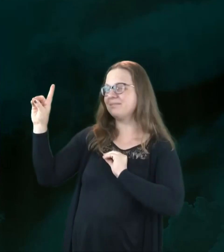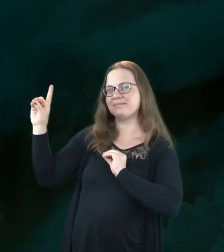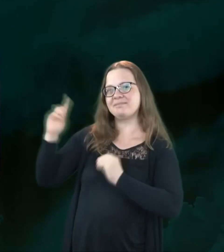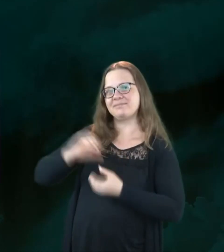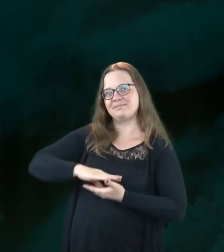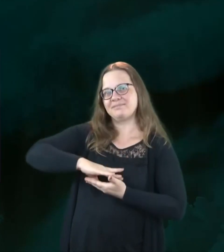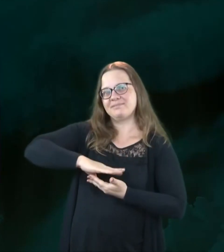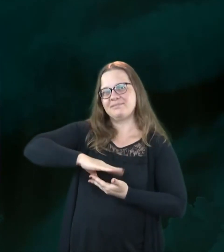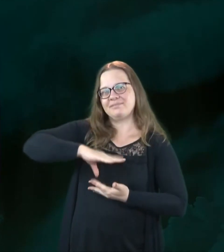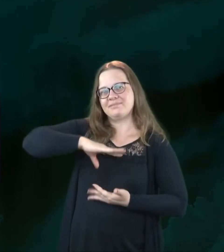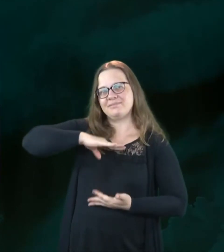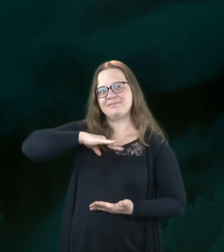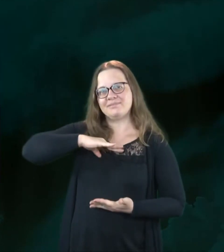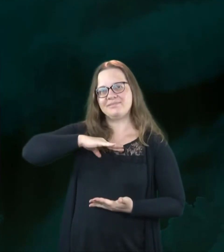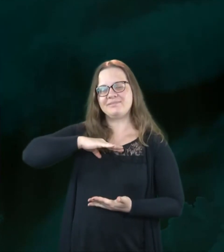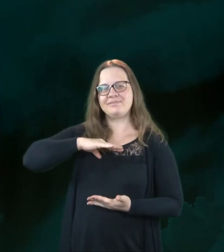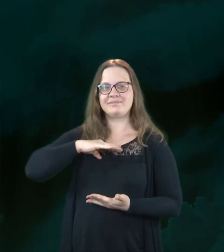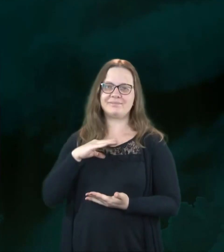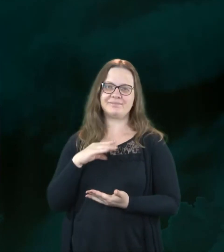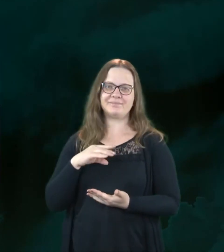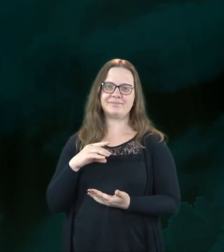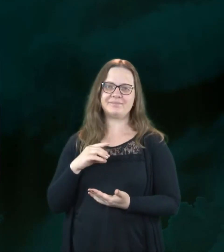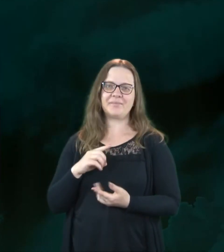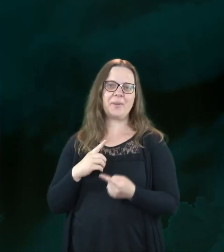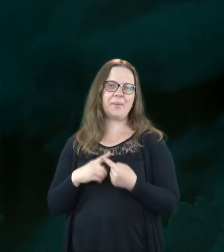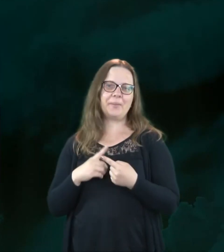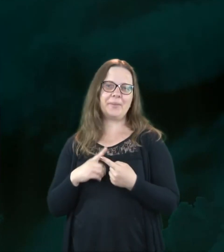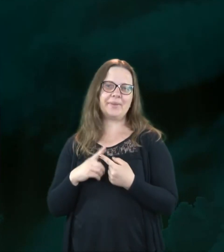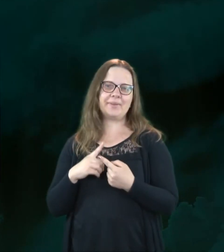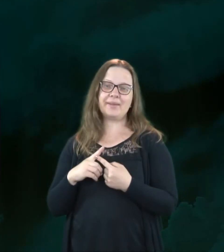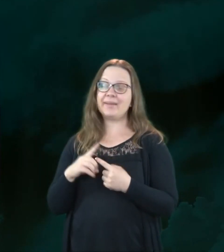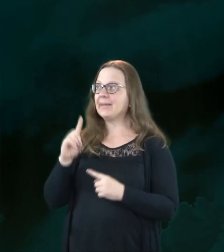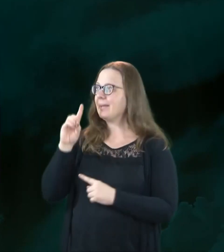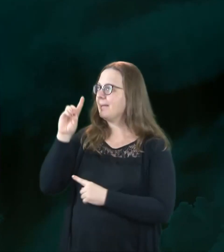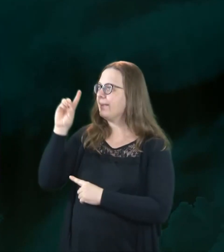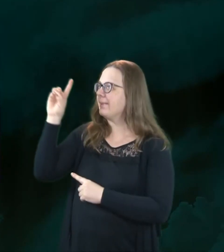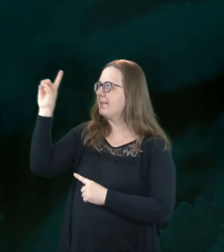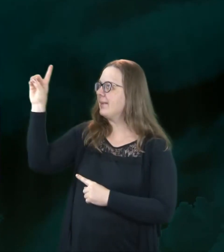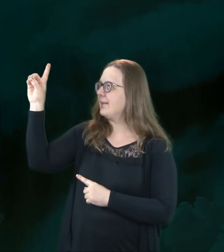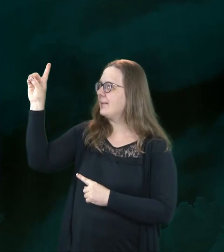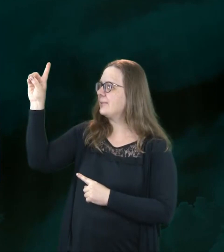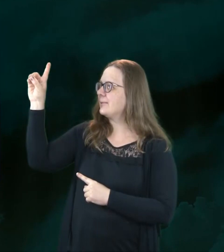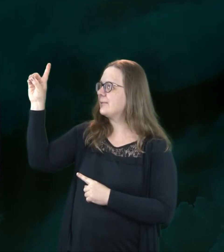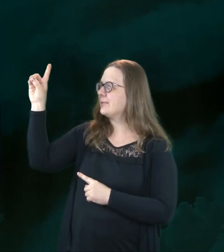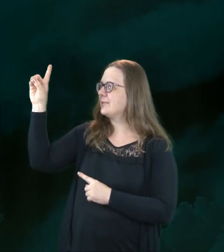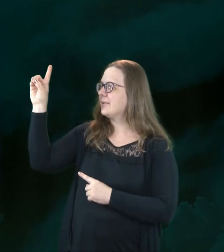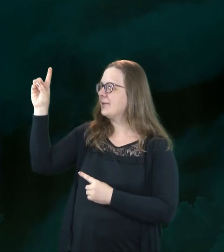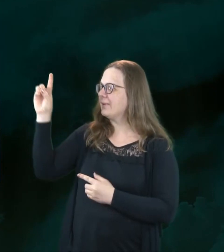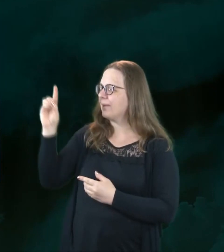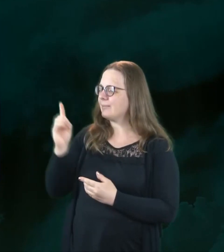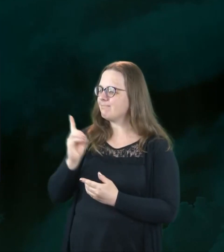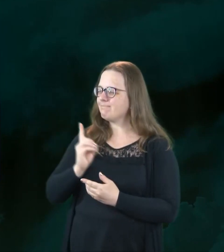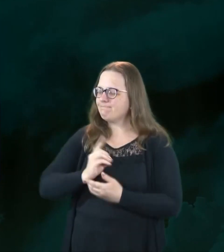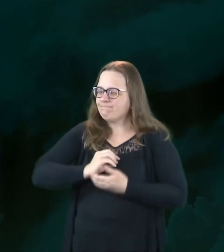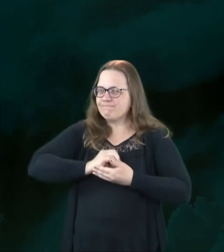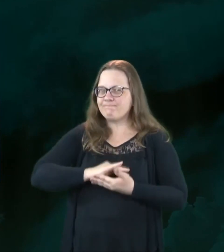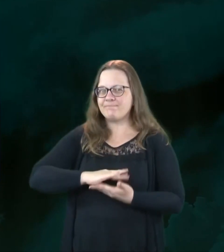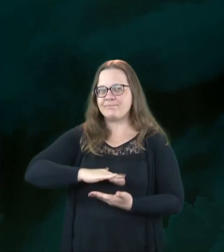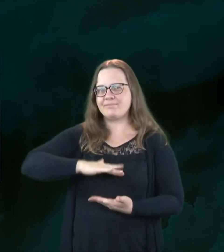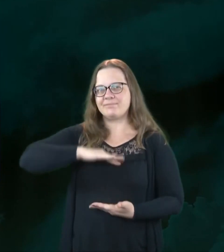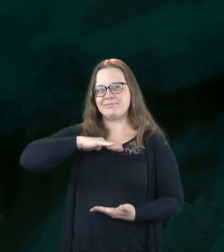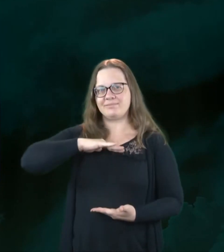vamos fazer a vontade de Deus, porque estamos sendo tomados de toda a plenitude de Deus.